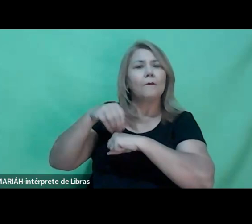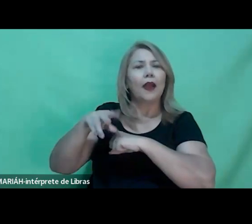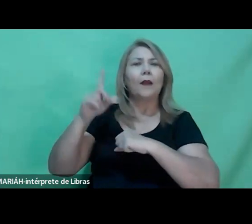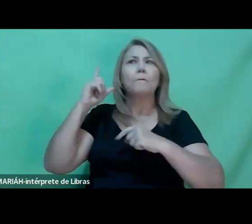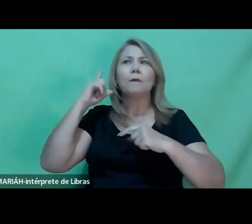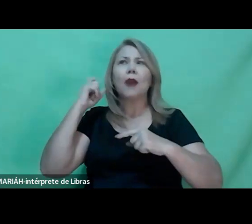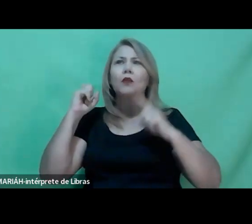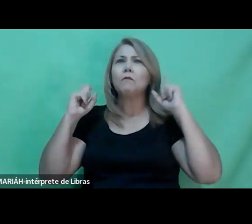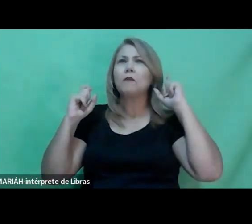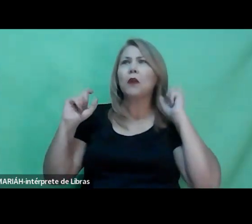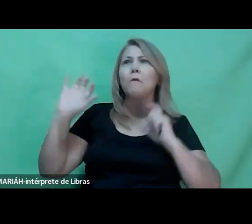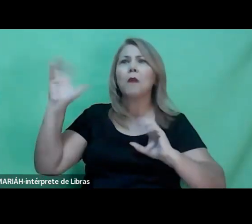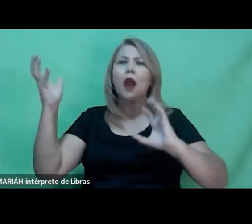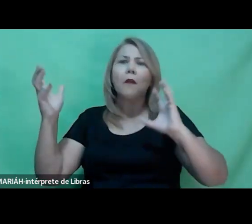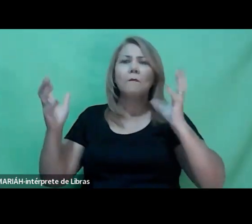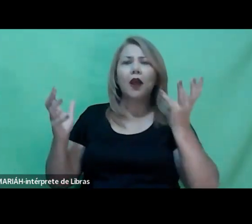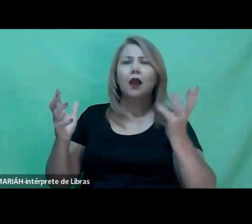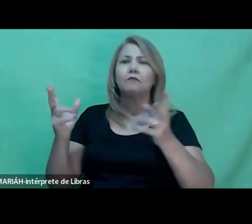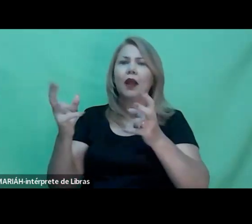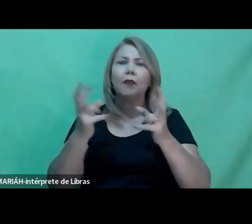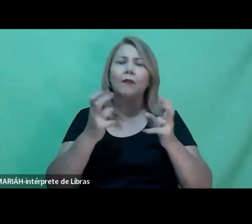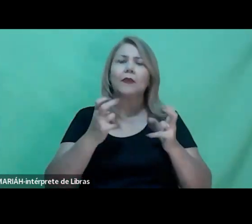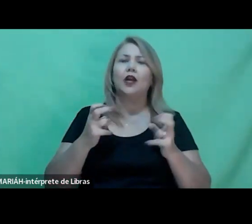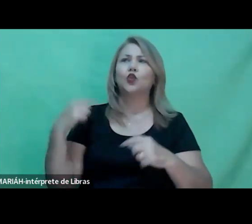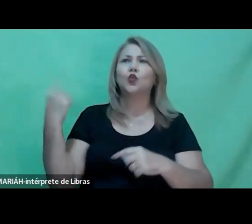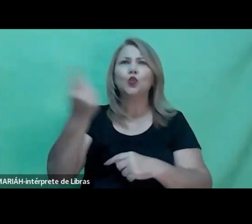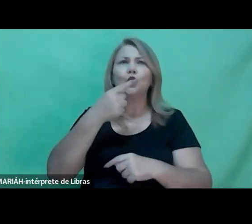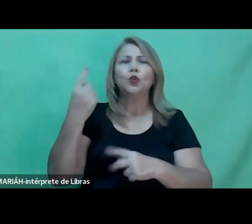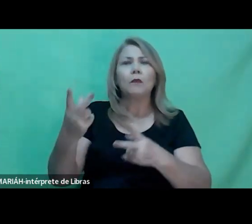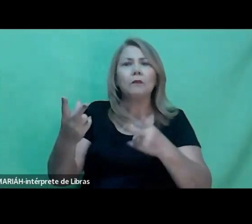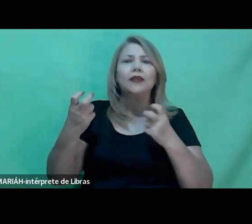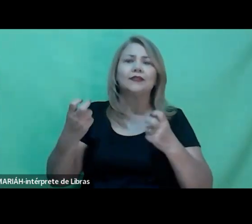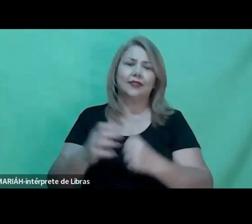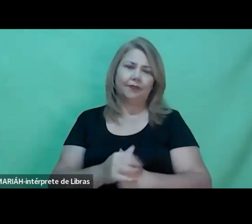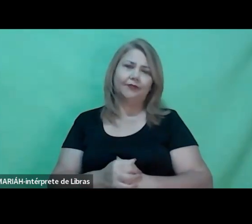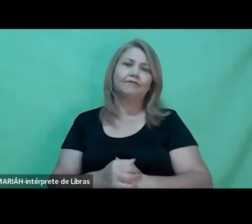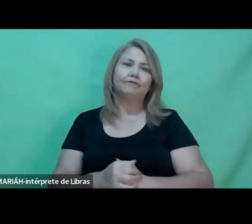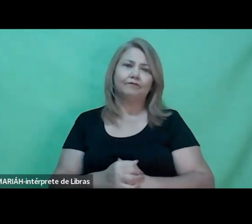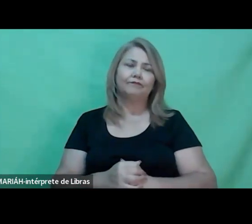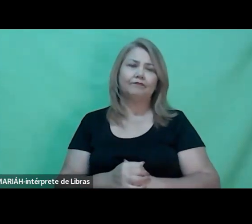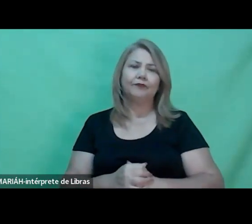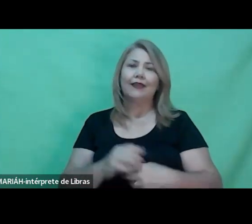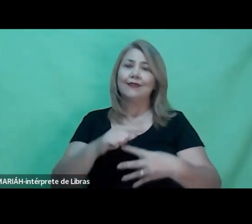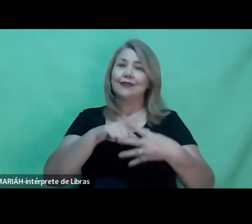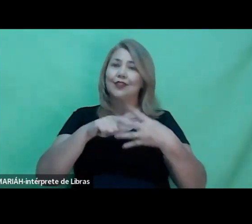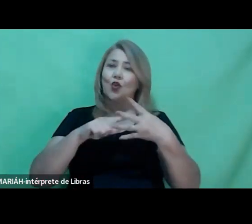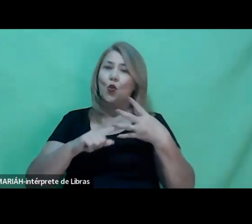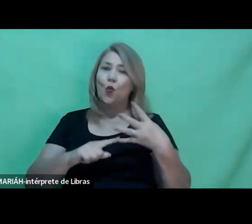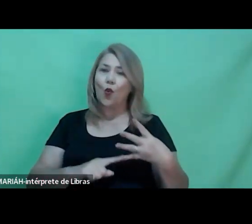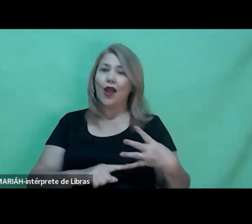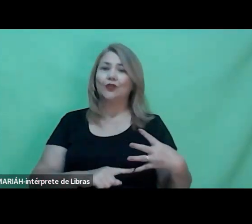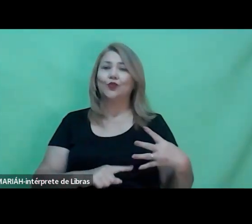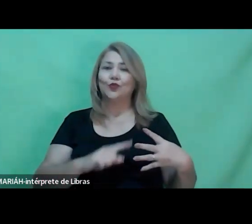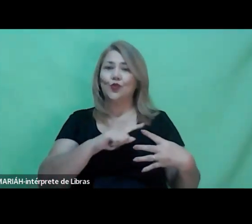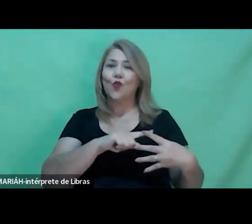pueden estar siendo captados por todos estas son como las cuatro recomendaciones que que hace